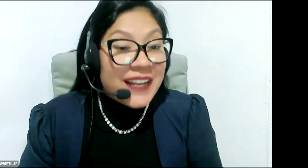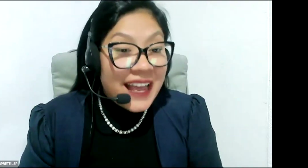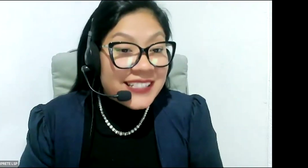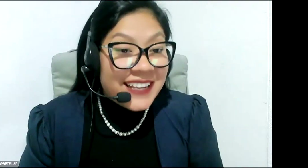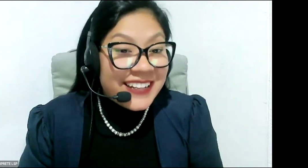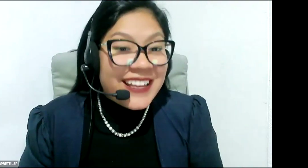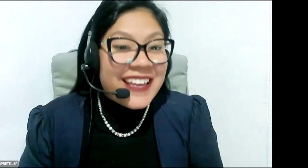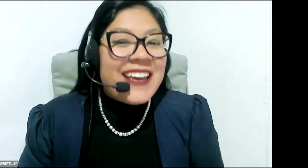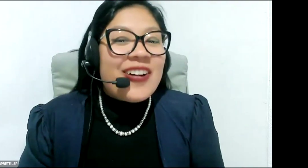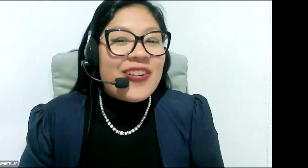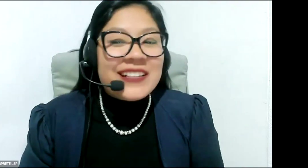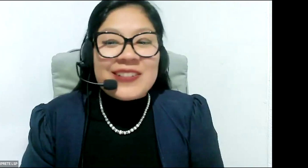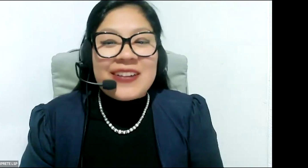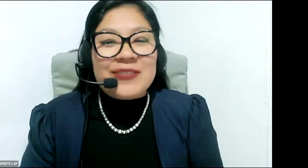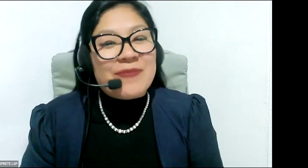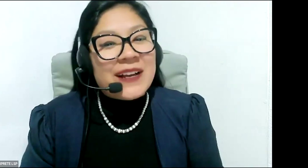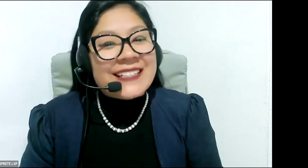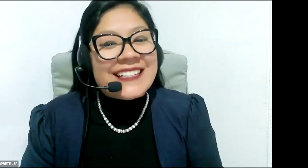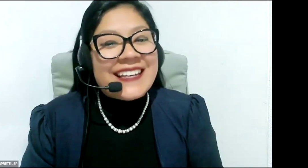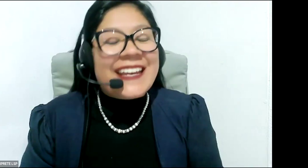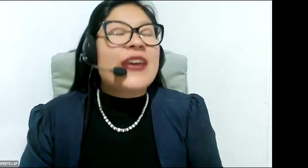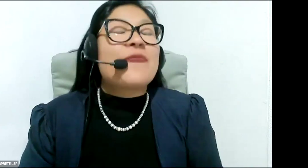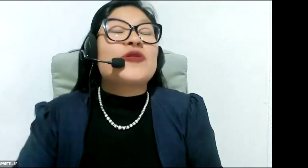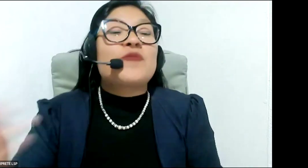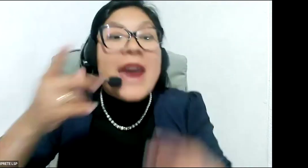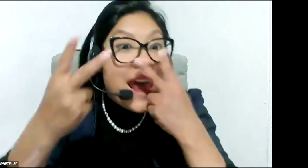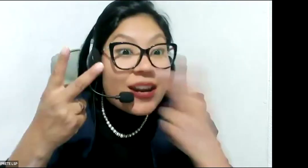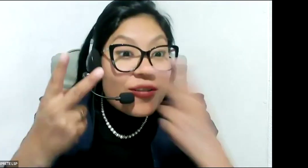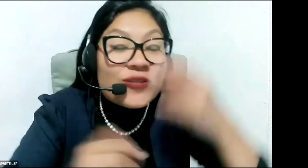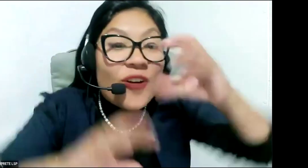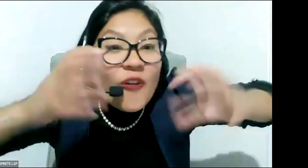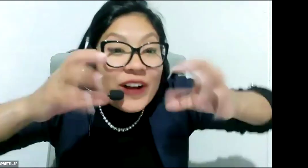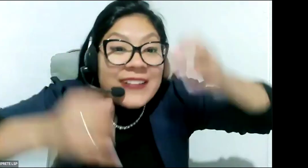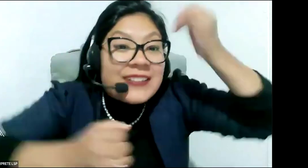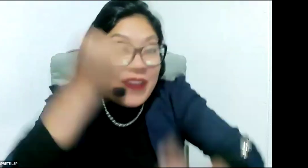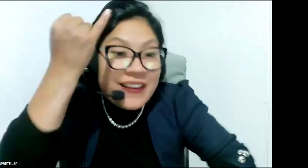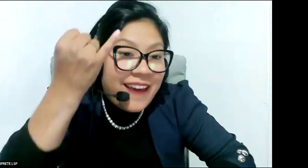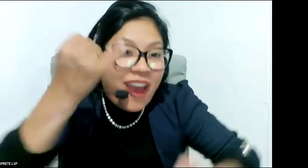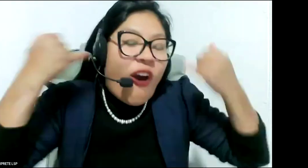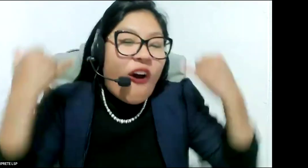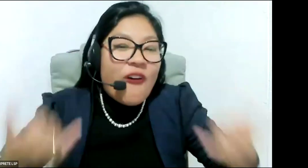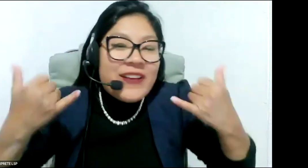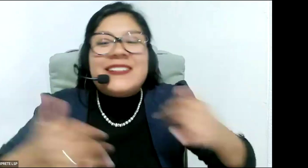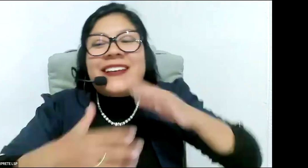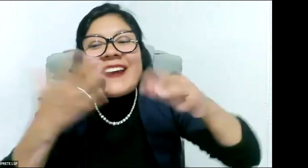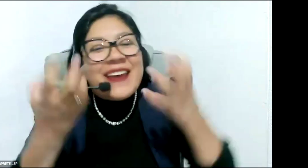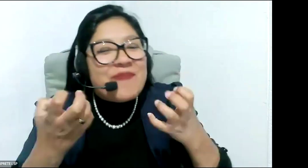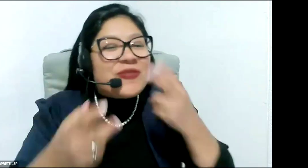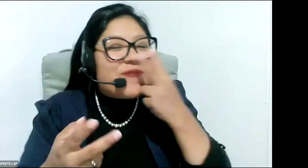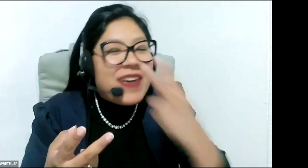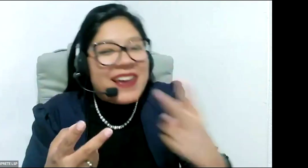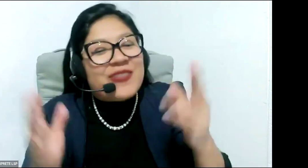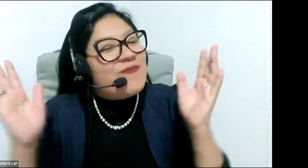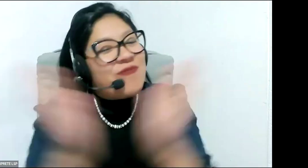última clase hoy es nuestra última clase Así que queremos verlos clase fin hoy así que